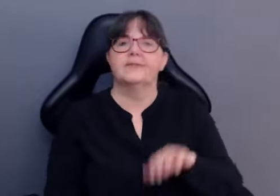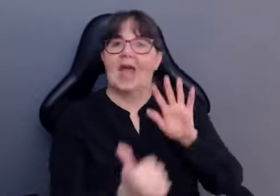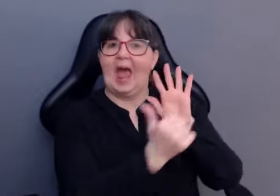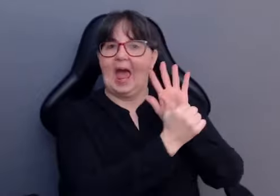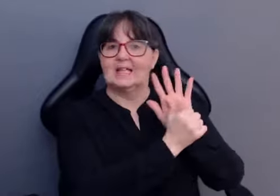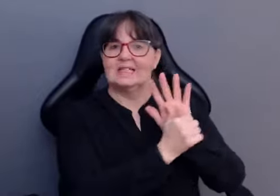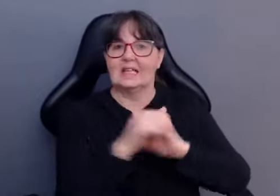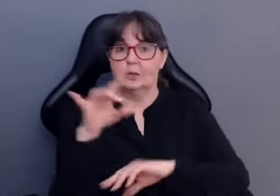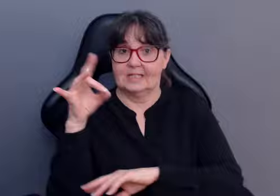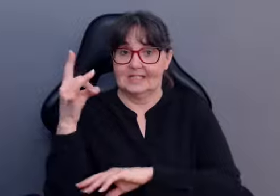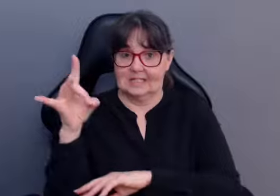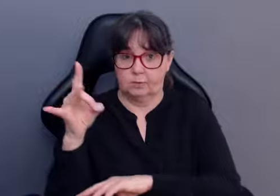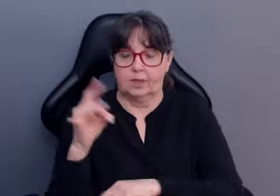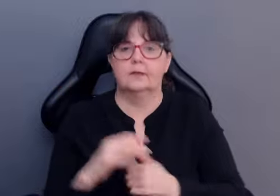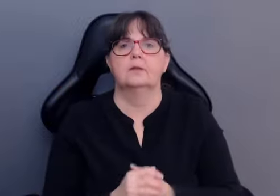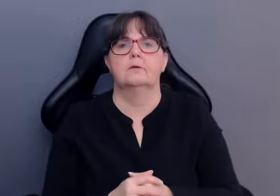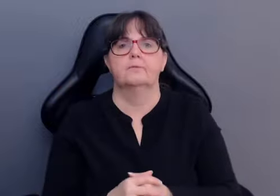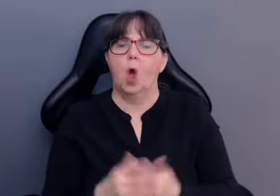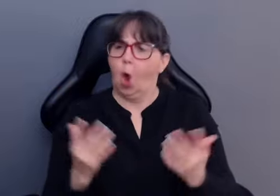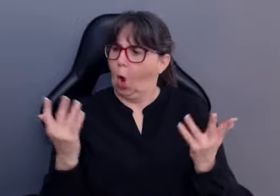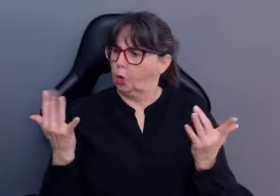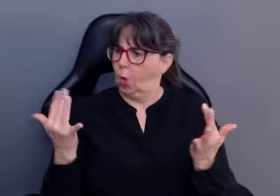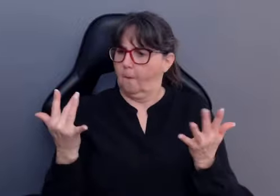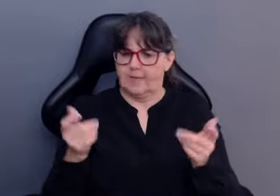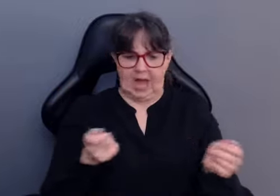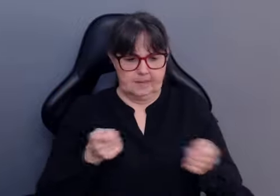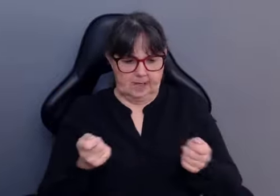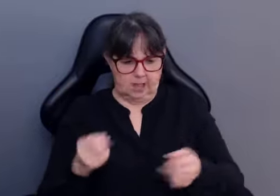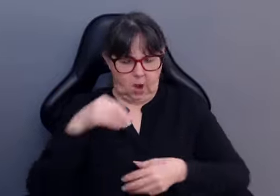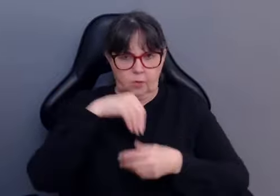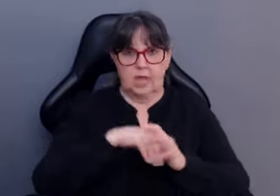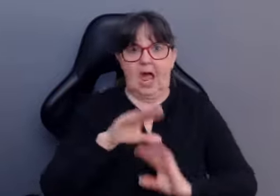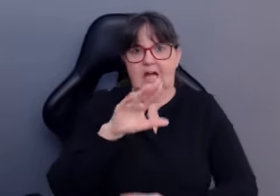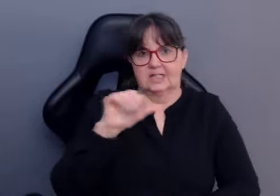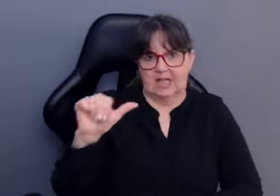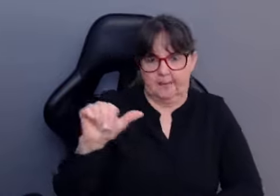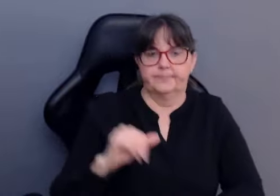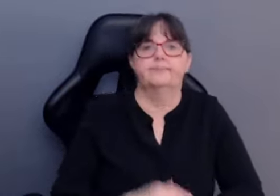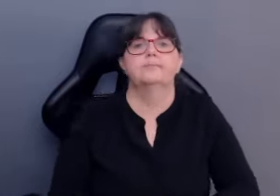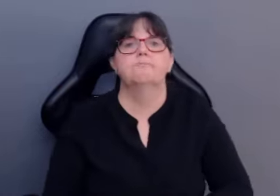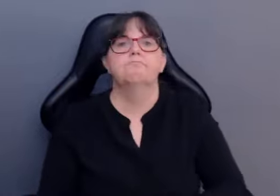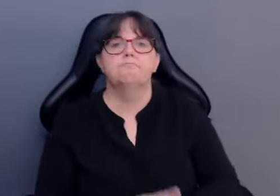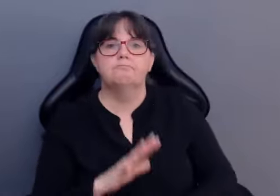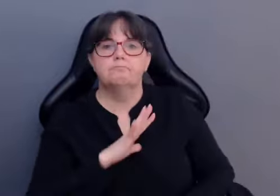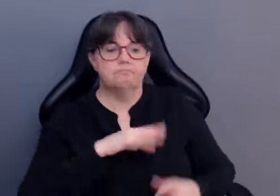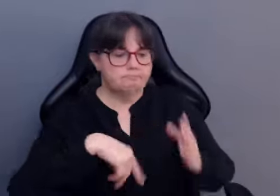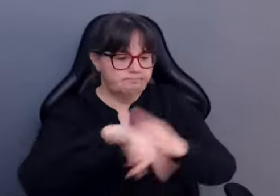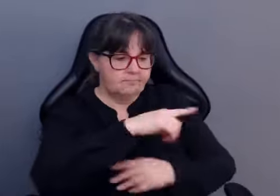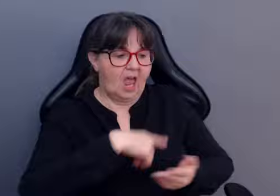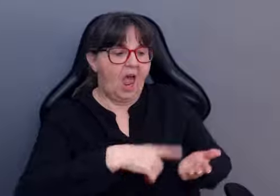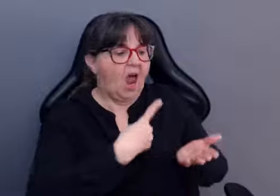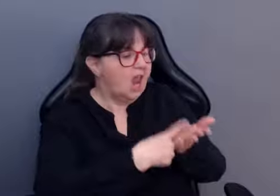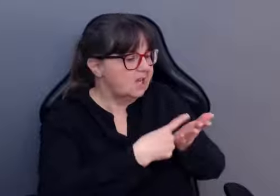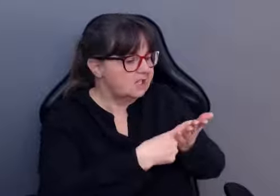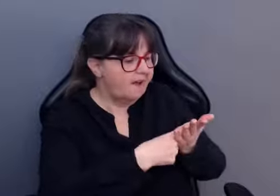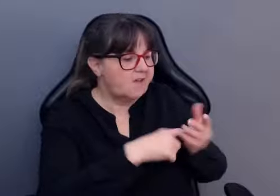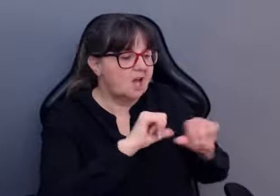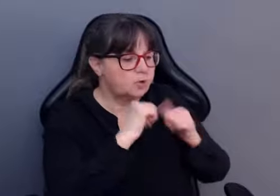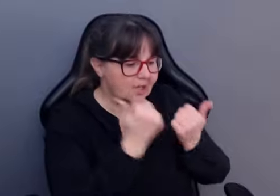18, Nombre d'administrateurs. Les affaires de l'organisme sont administrées par un